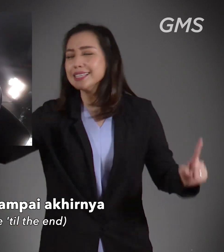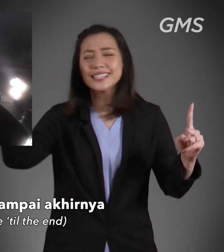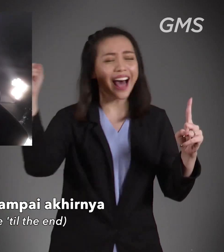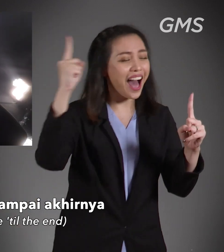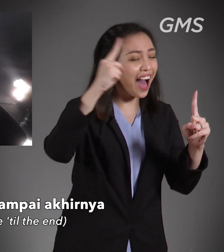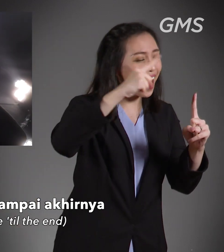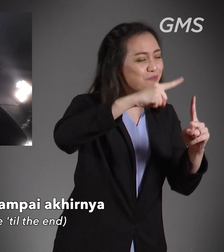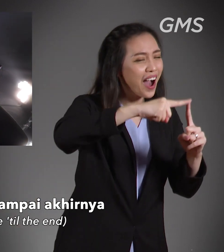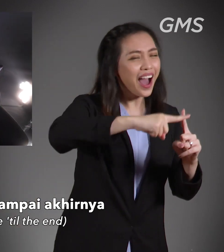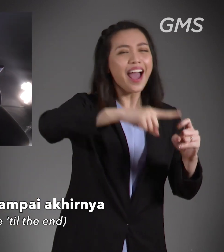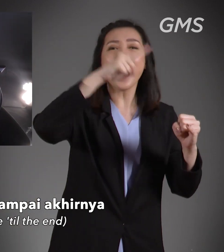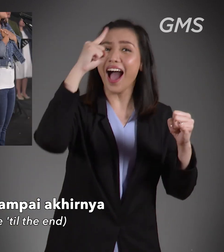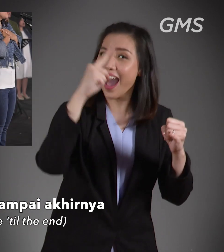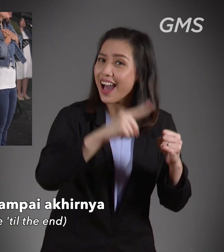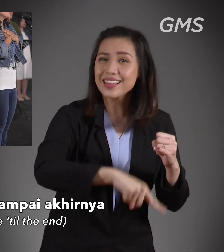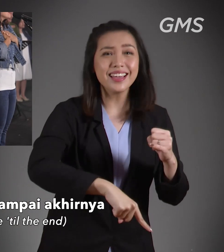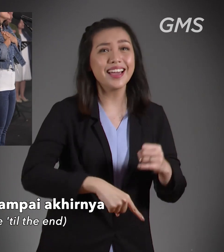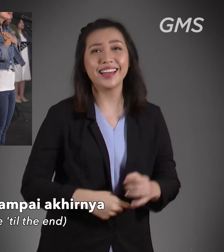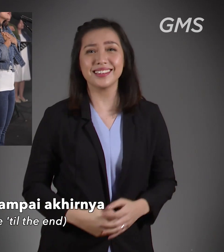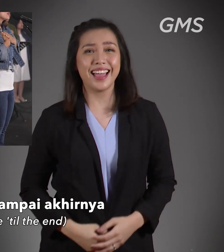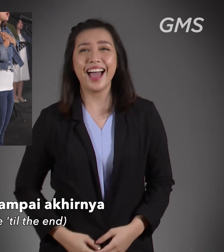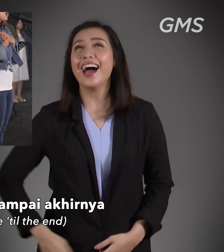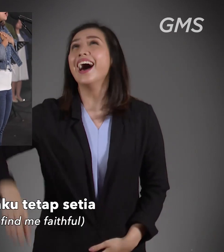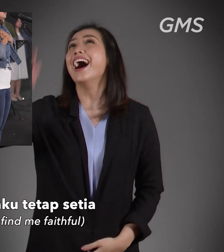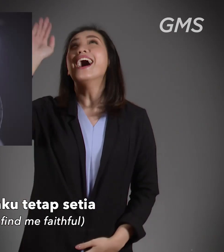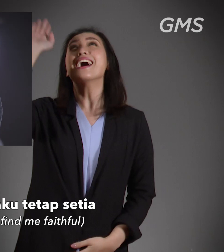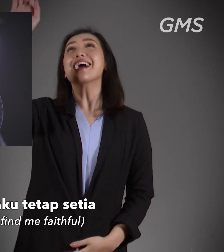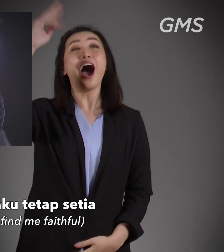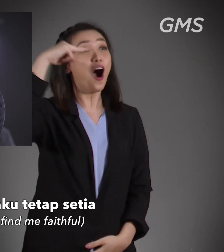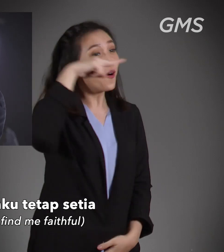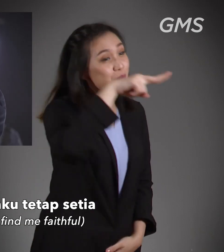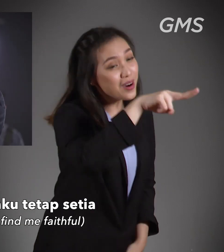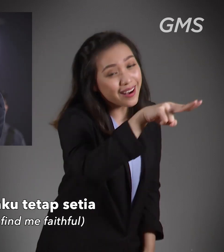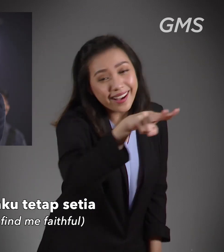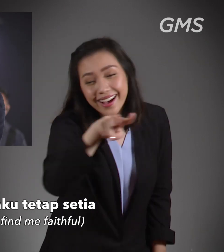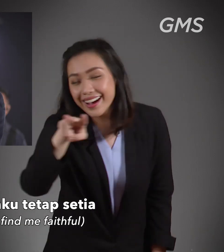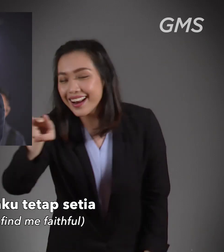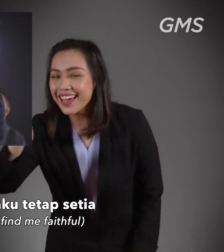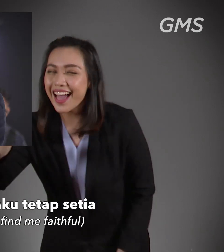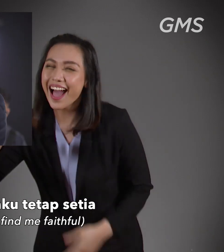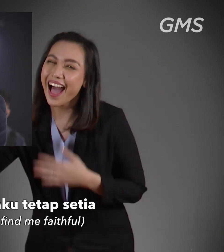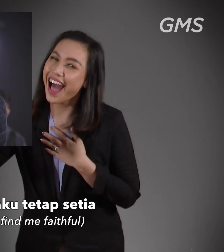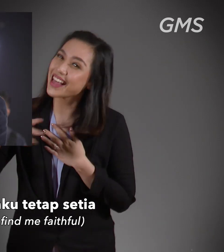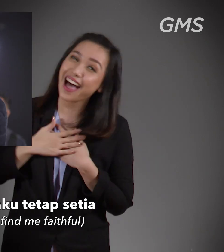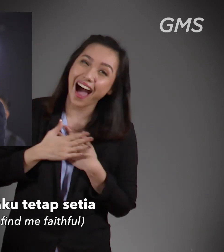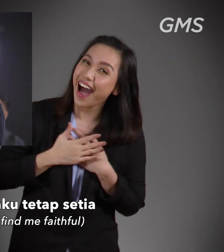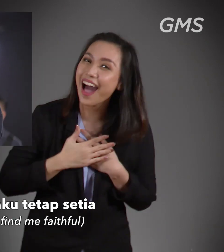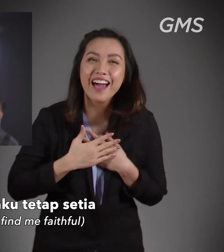berjuang sampai akhirnya kau